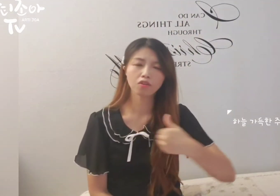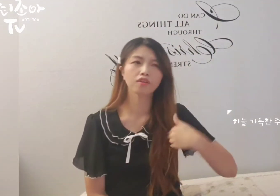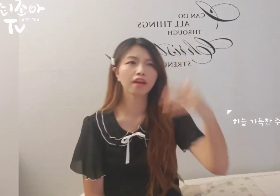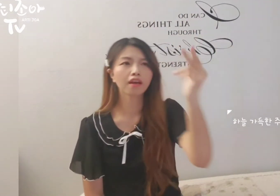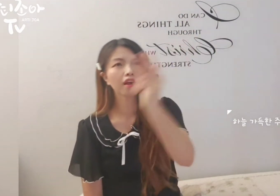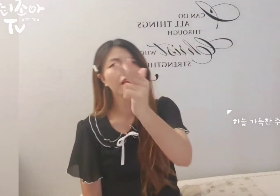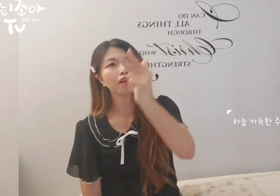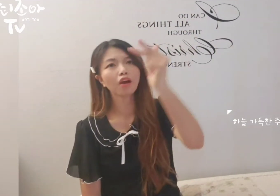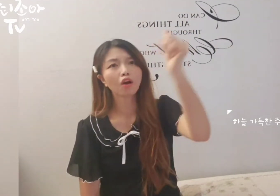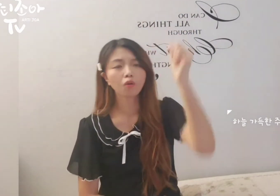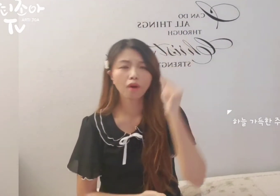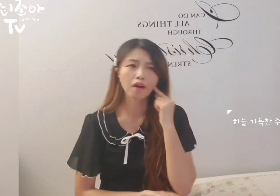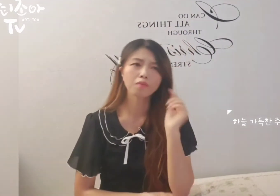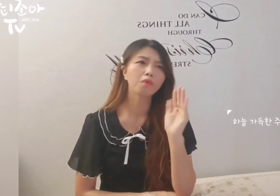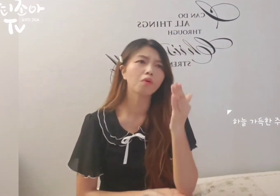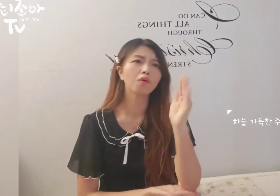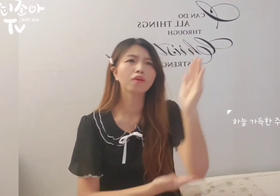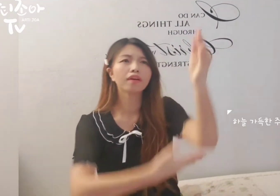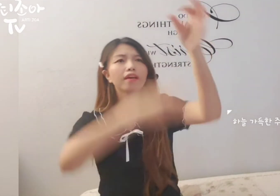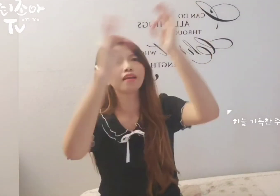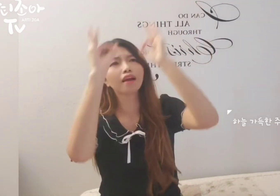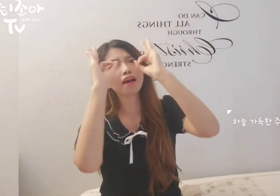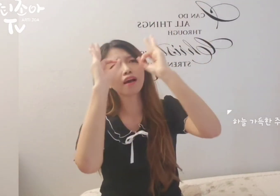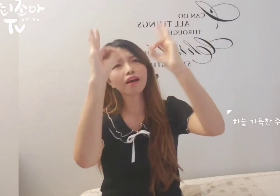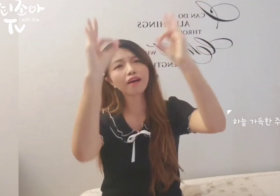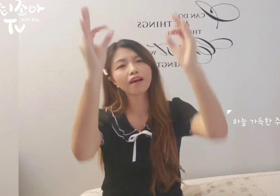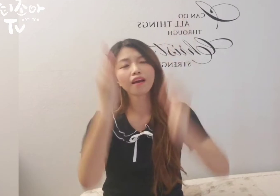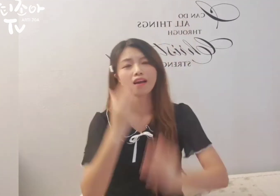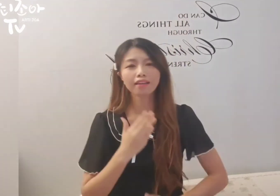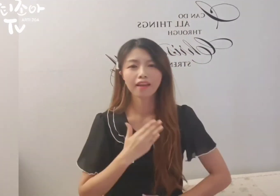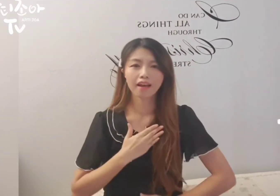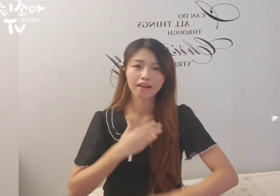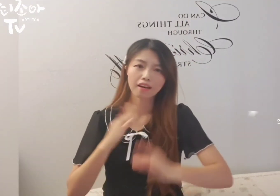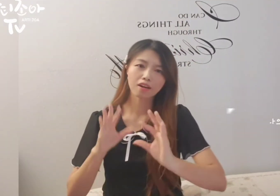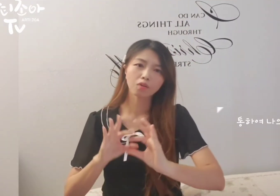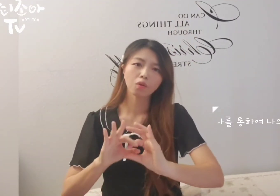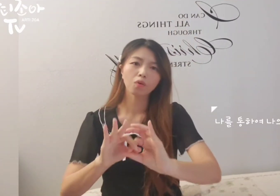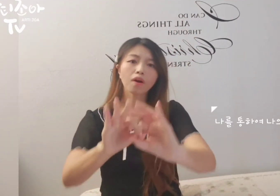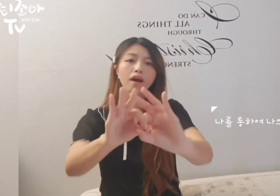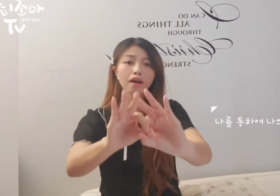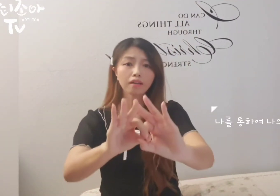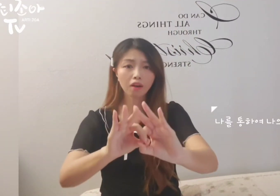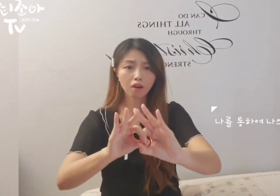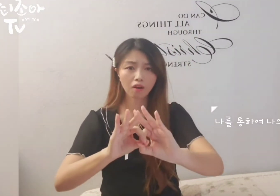주의 영광 부리라 나를 통하여